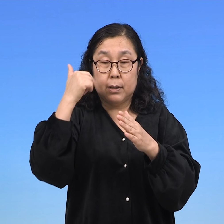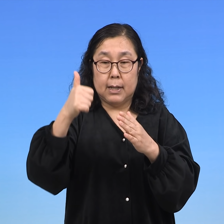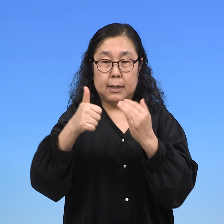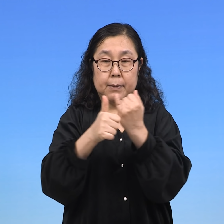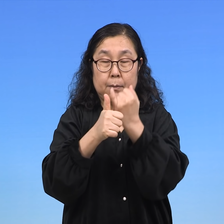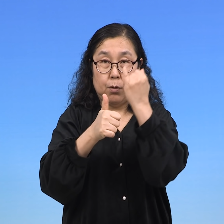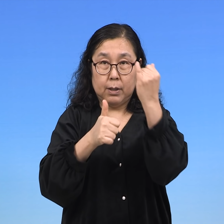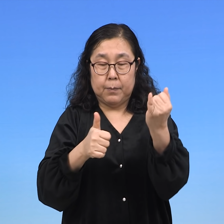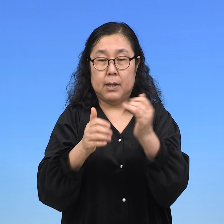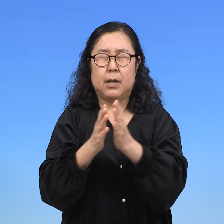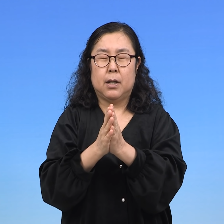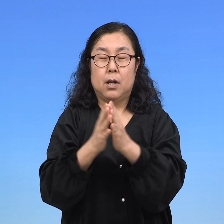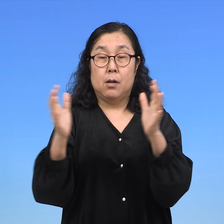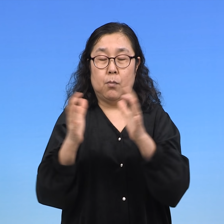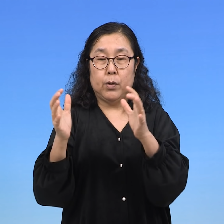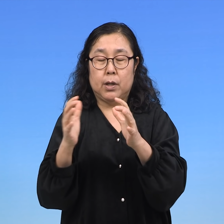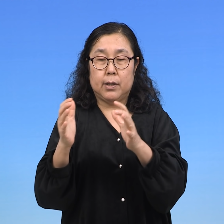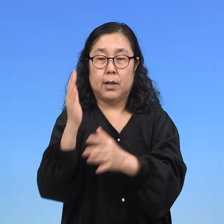그림이 잡혔어. 이제